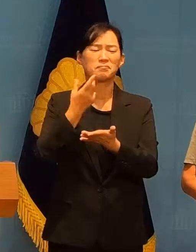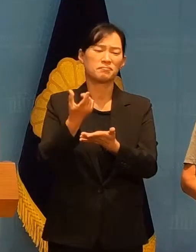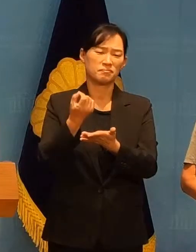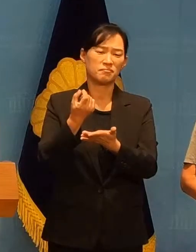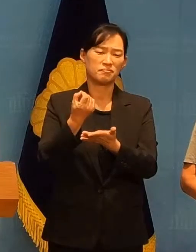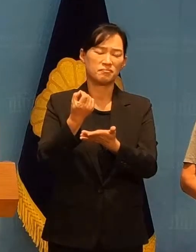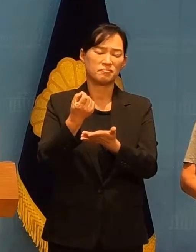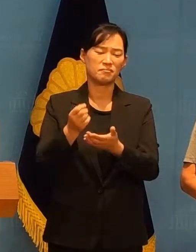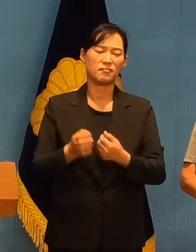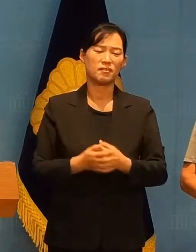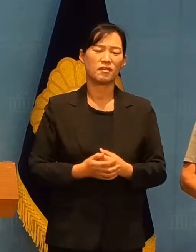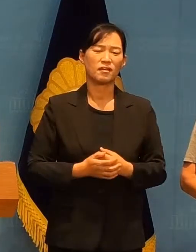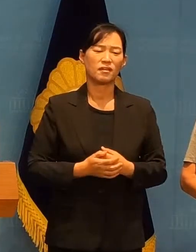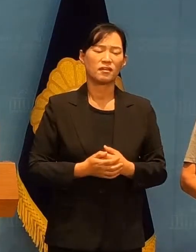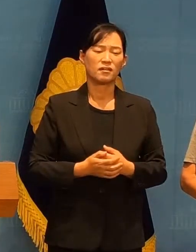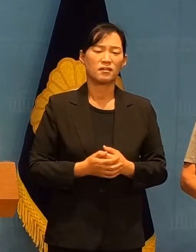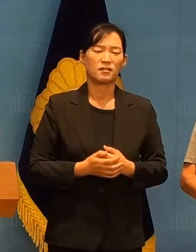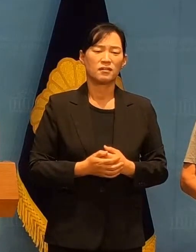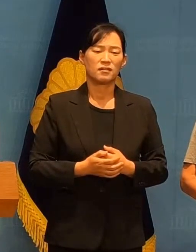있습니다.